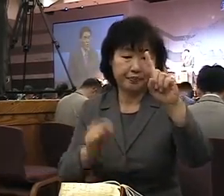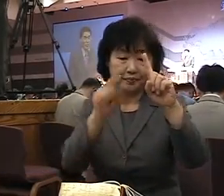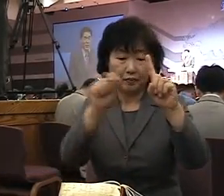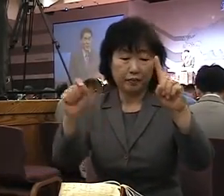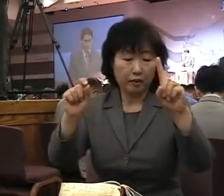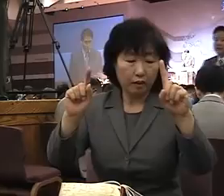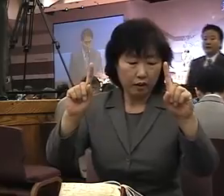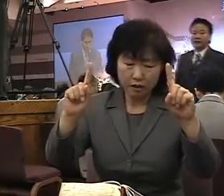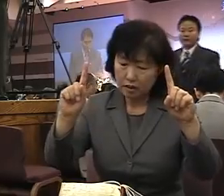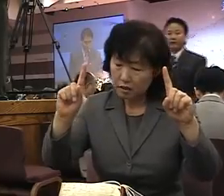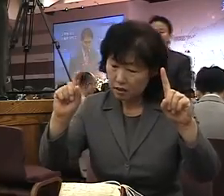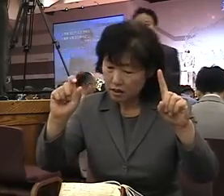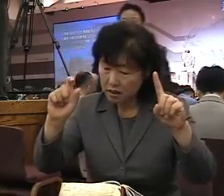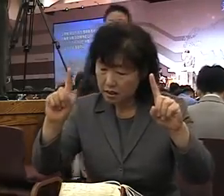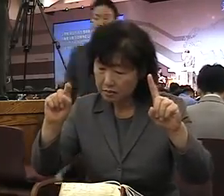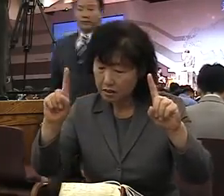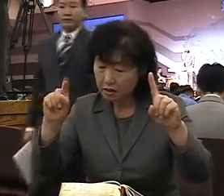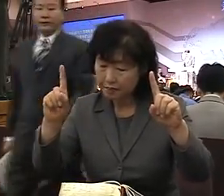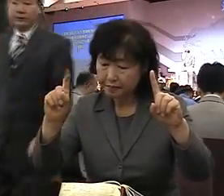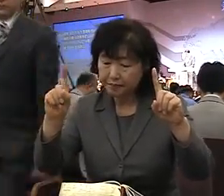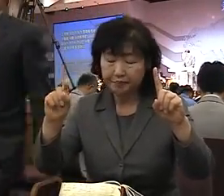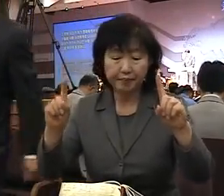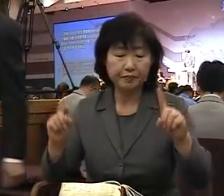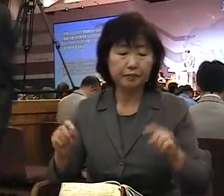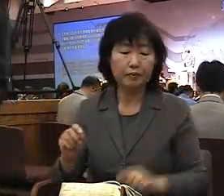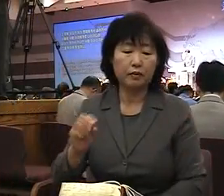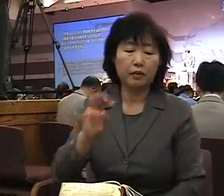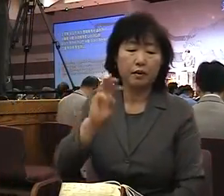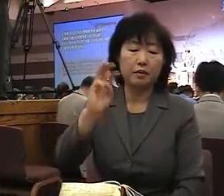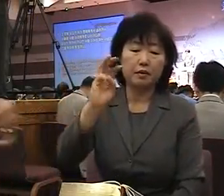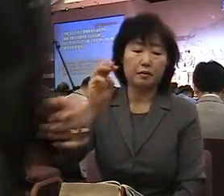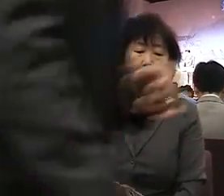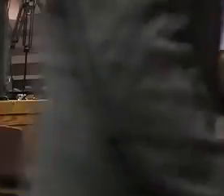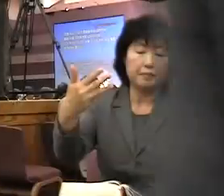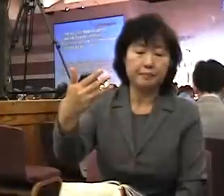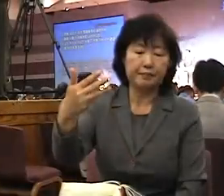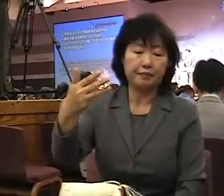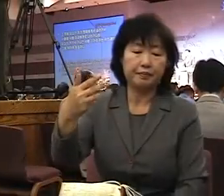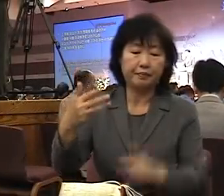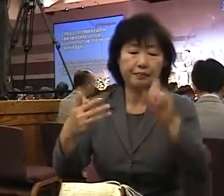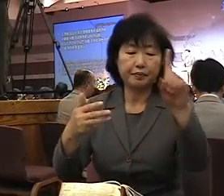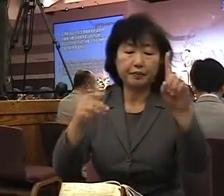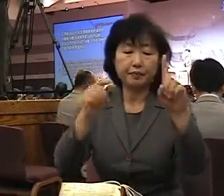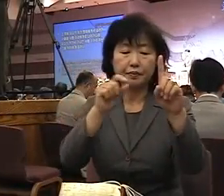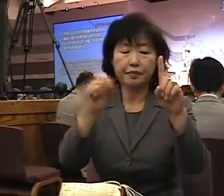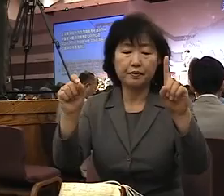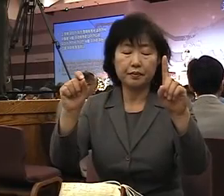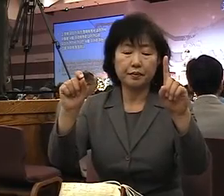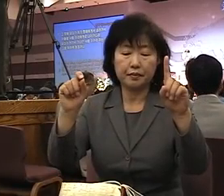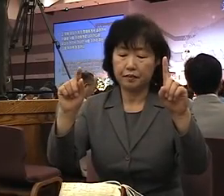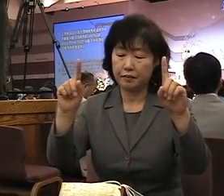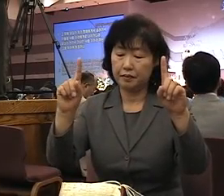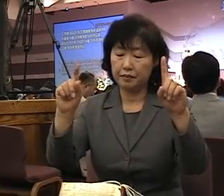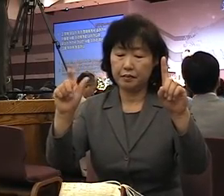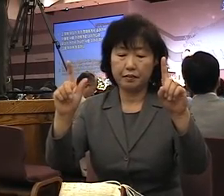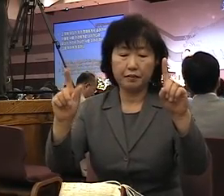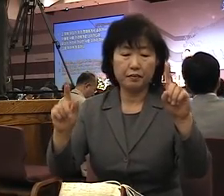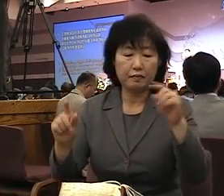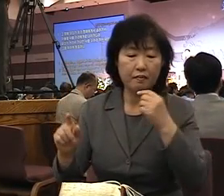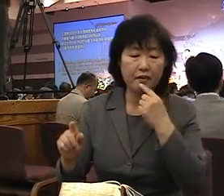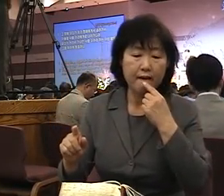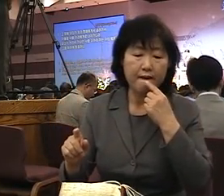구약성경 58년입니다. 창세기 38장 1절 찾으셔서 저와 여러분 한 절씩